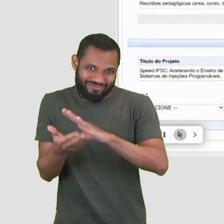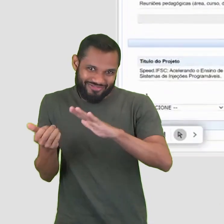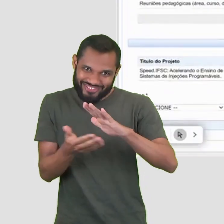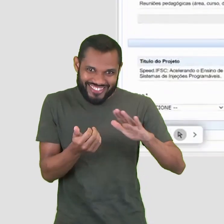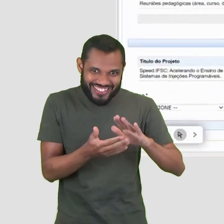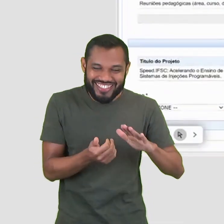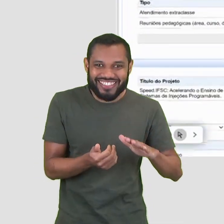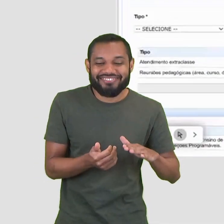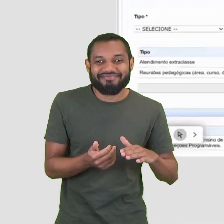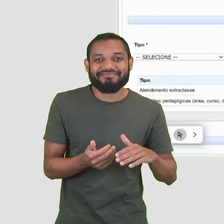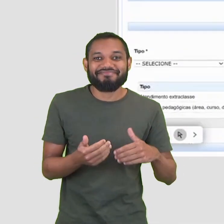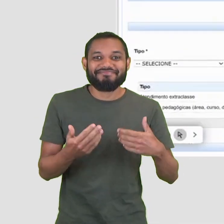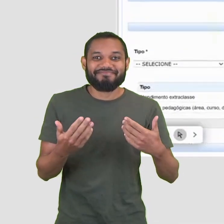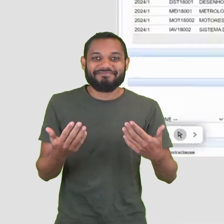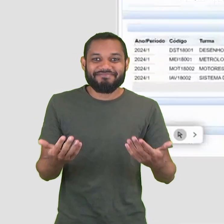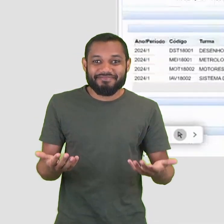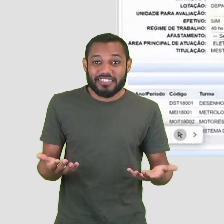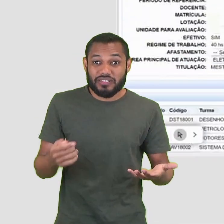uma